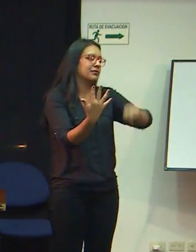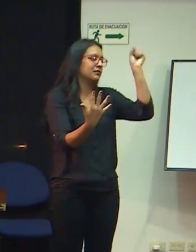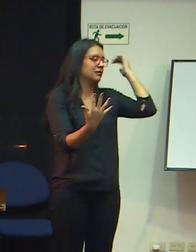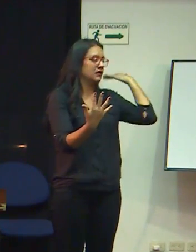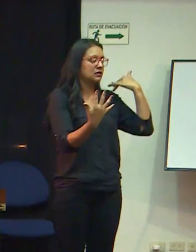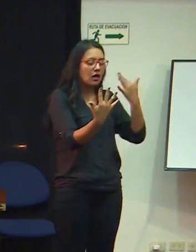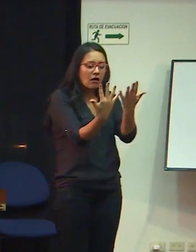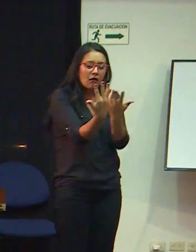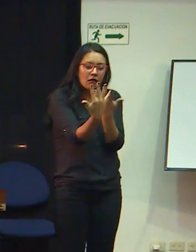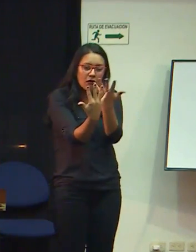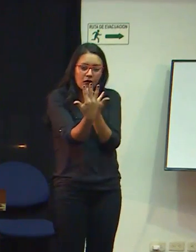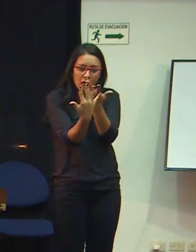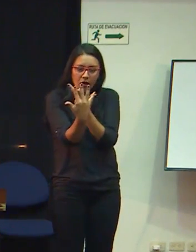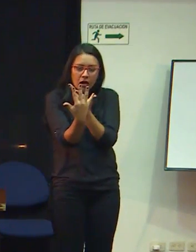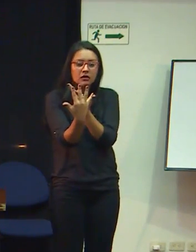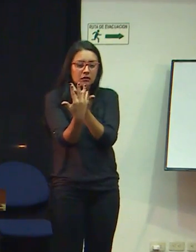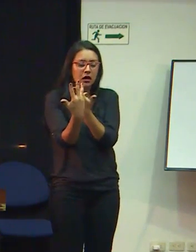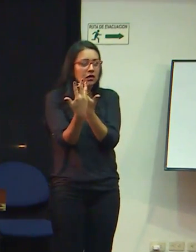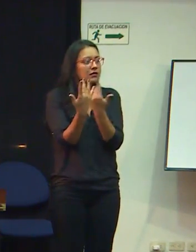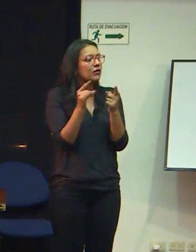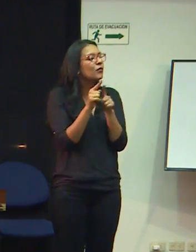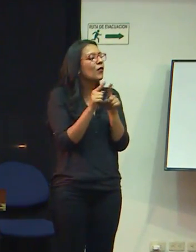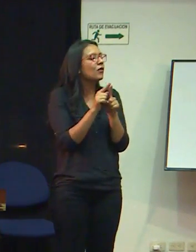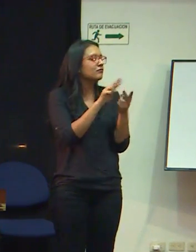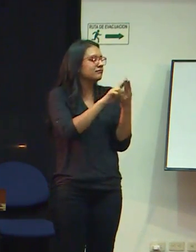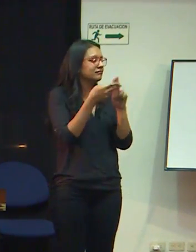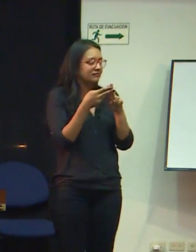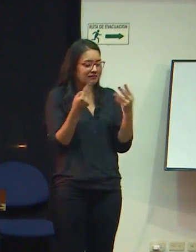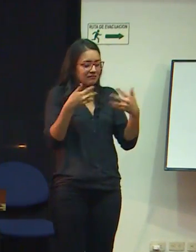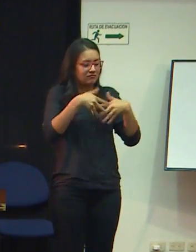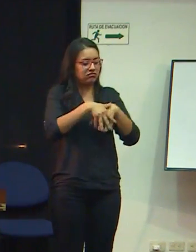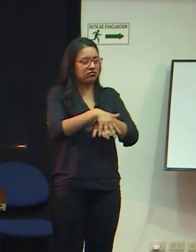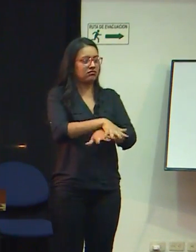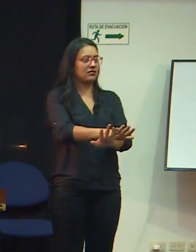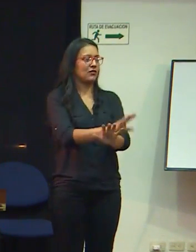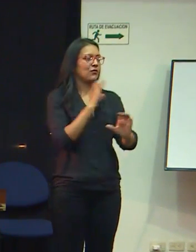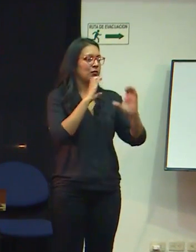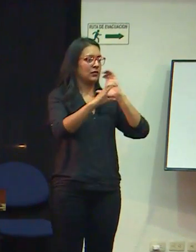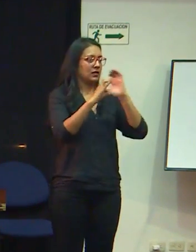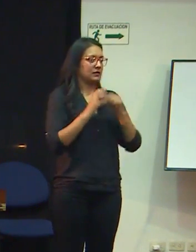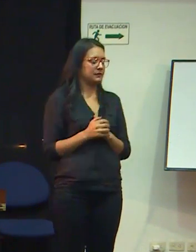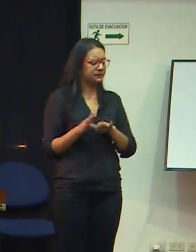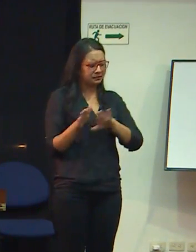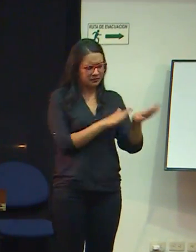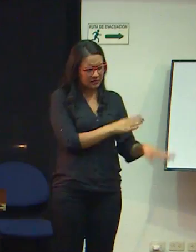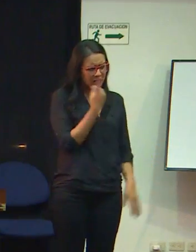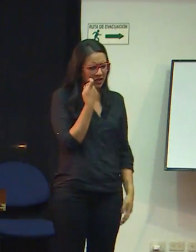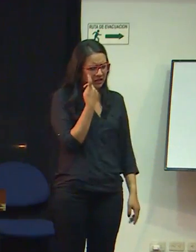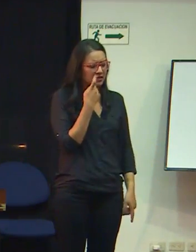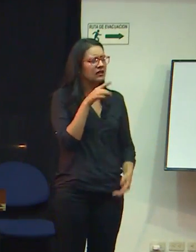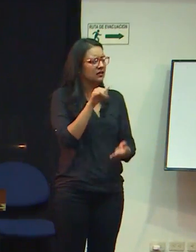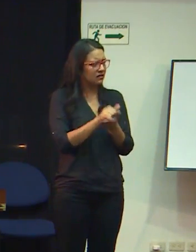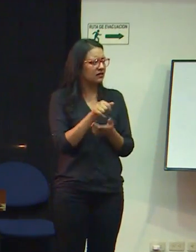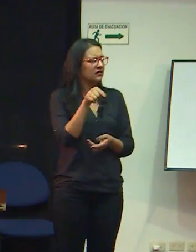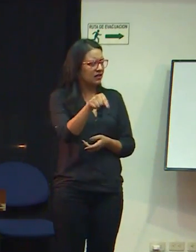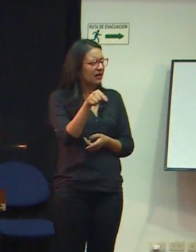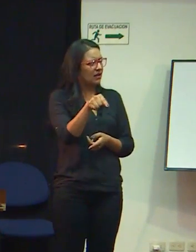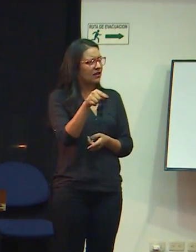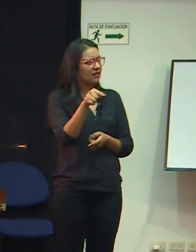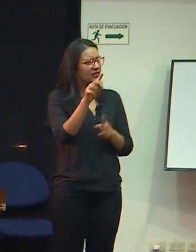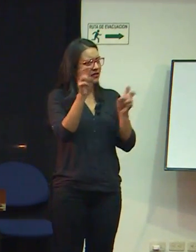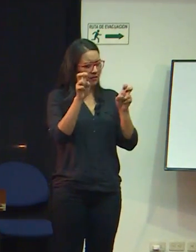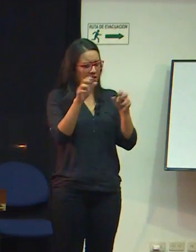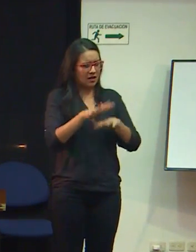de poder escucharnos entre el resto, y se va tejiendo pues otras formas de comunicación. Ayer estábamos precisamente en un